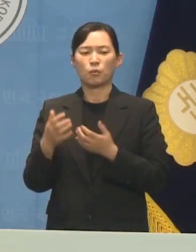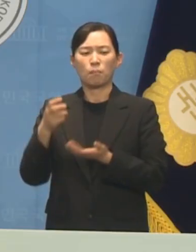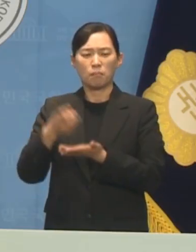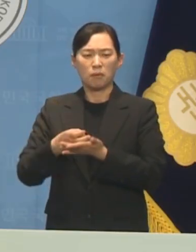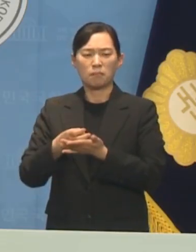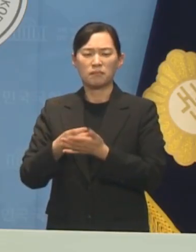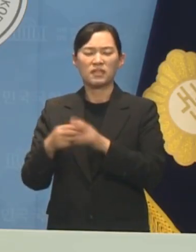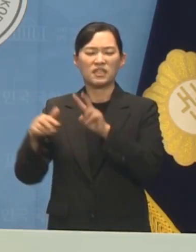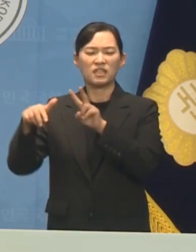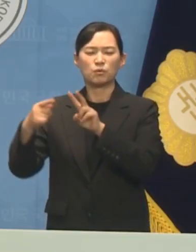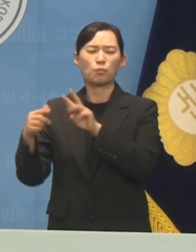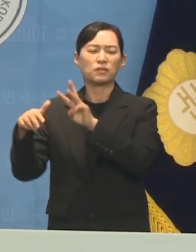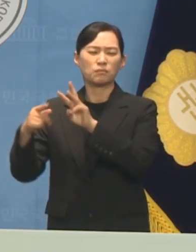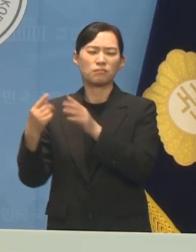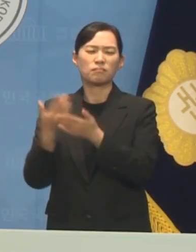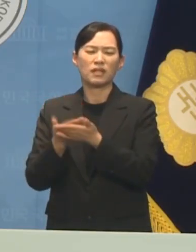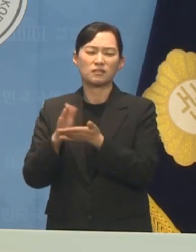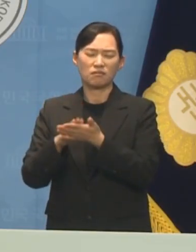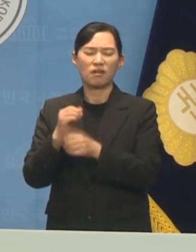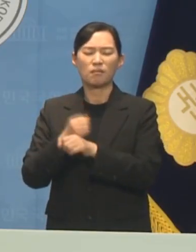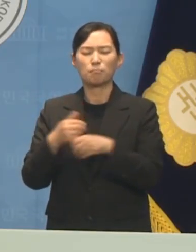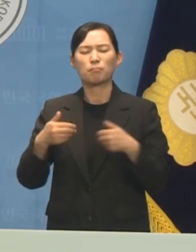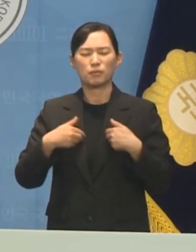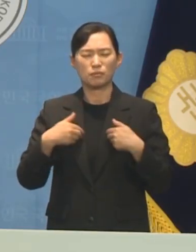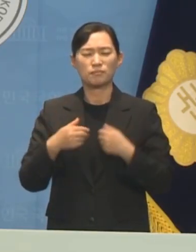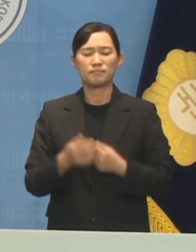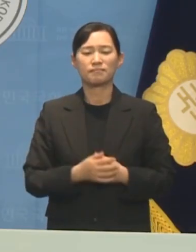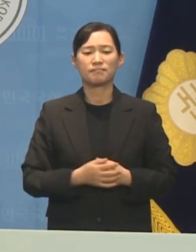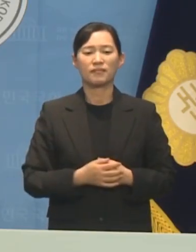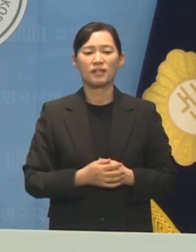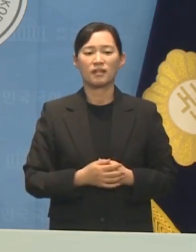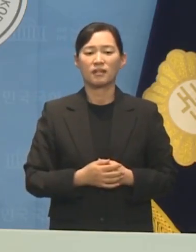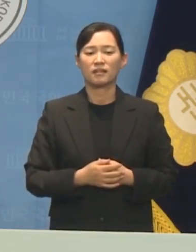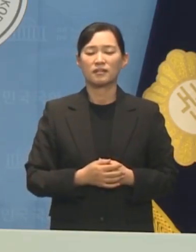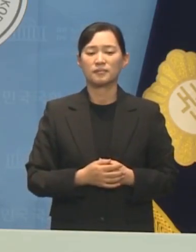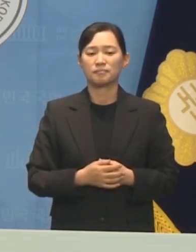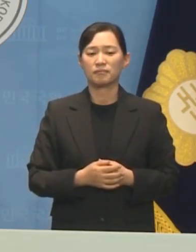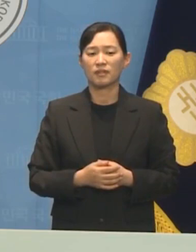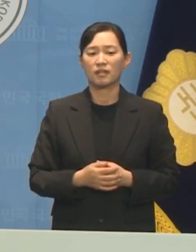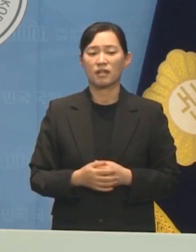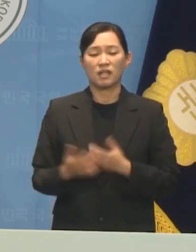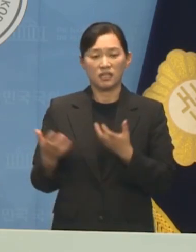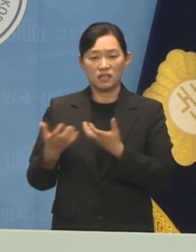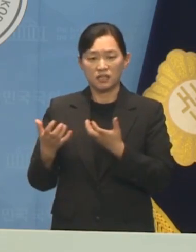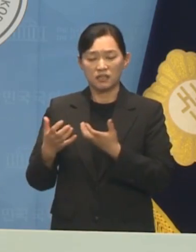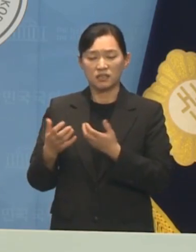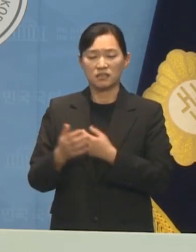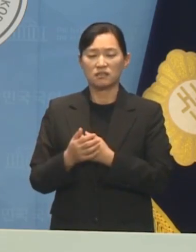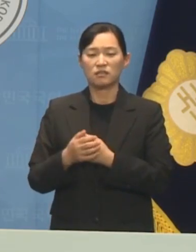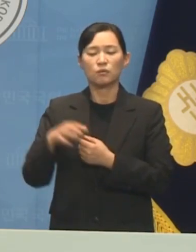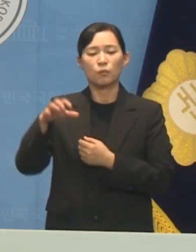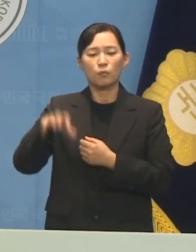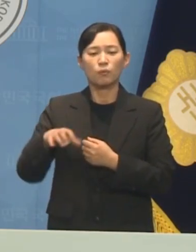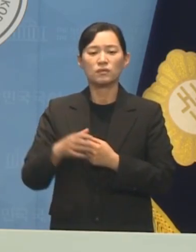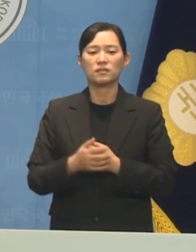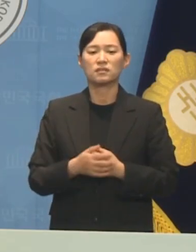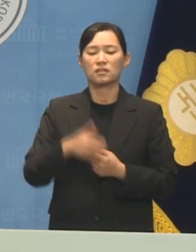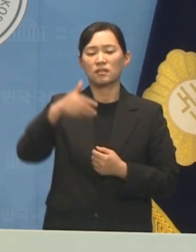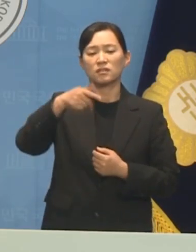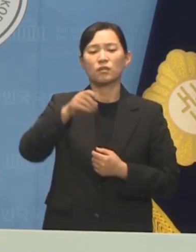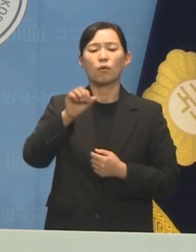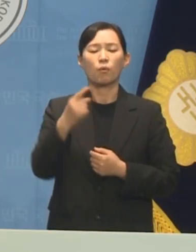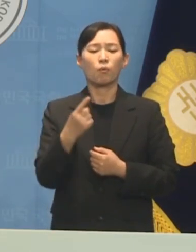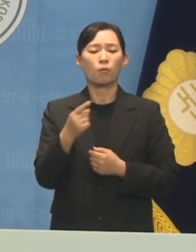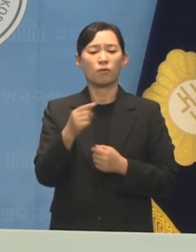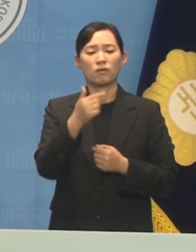되는 실제적인 이유이기도 합니다. 이런 판에 청원아이스 엔지니어링은 노동조합에게 청원아이스 명칭 쓰지 말라는